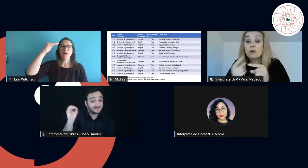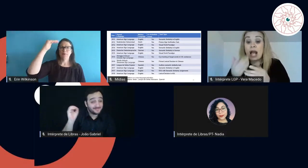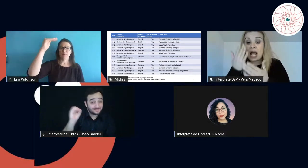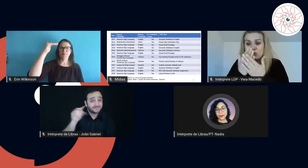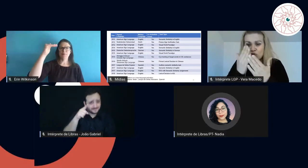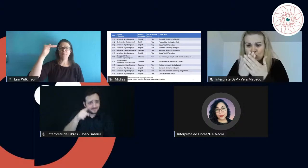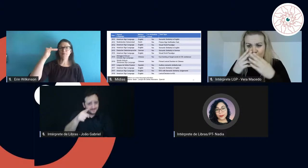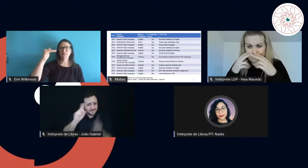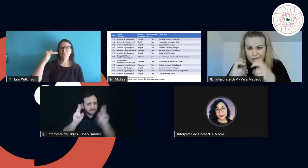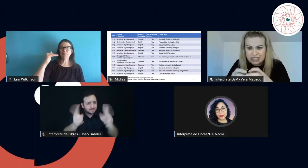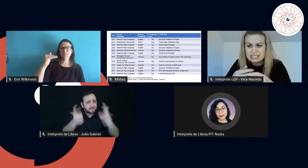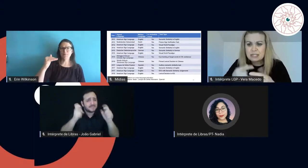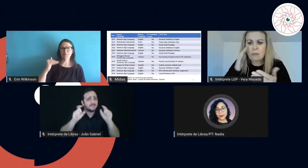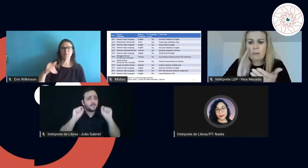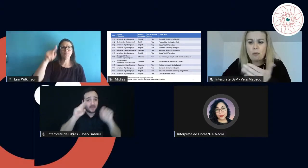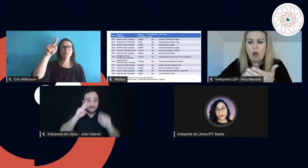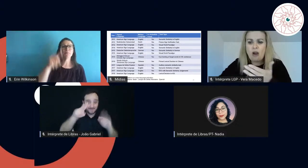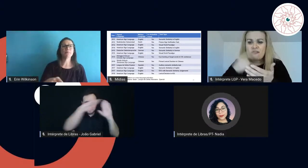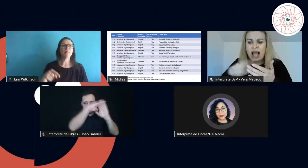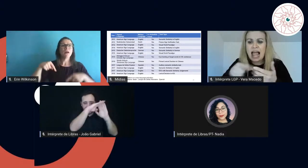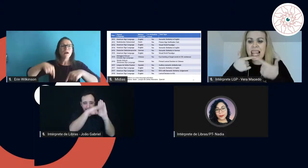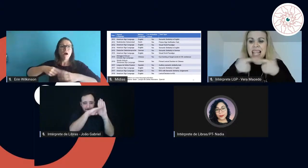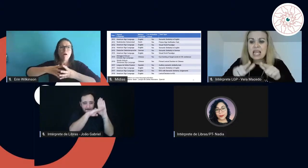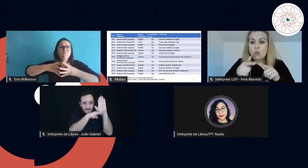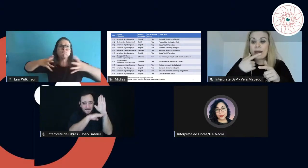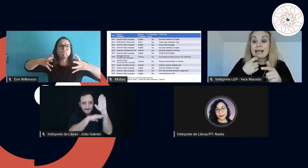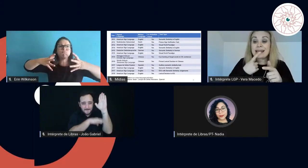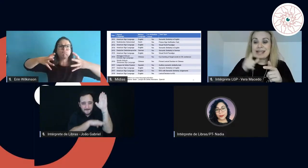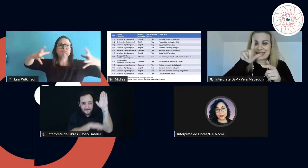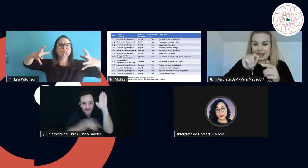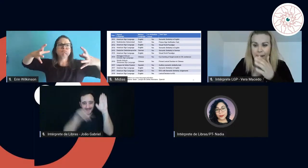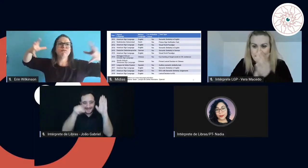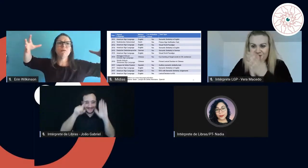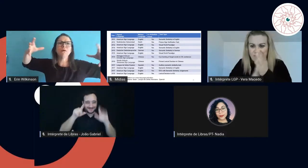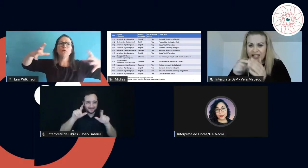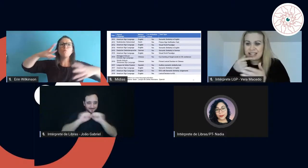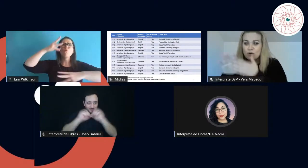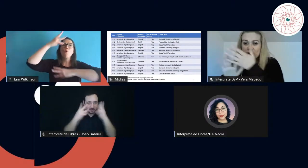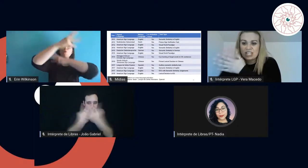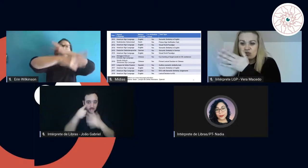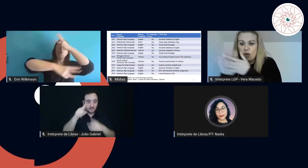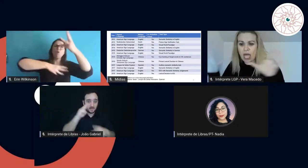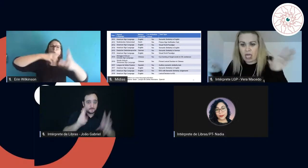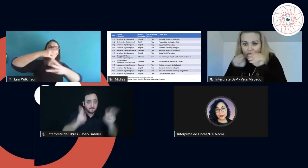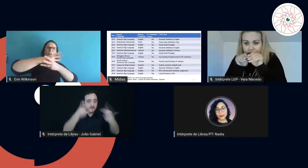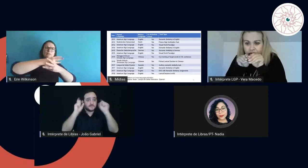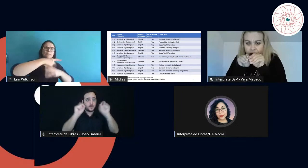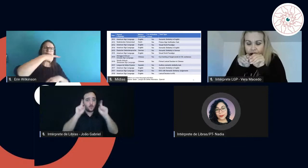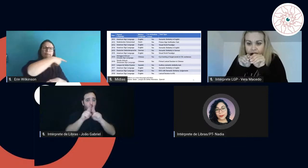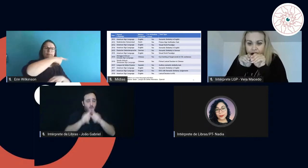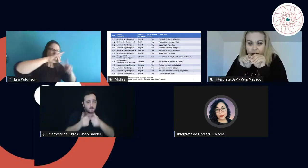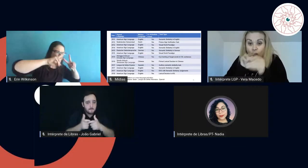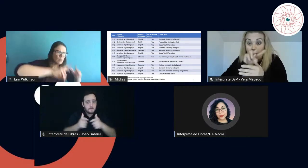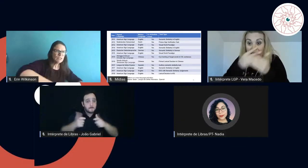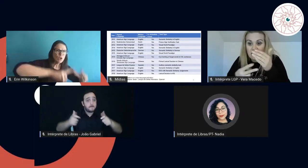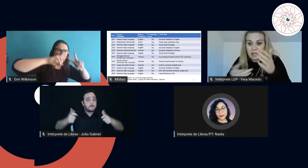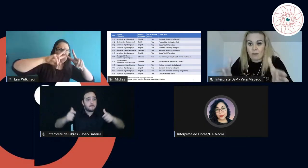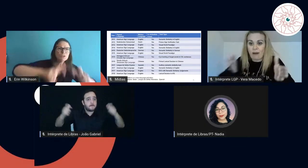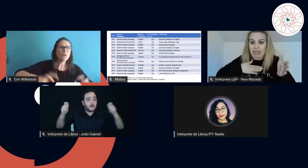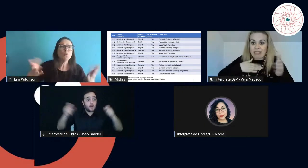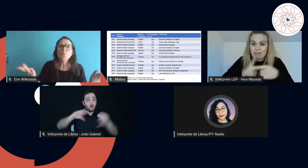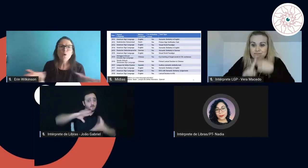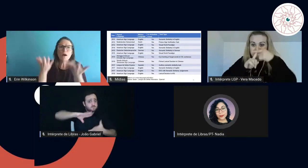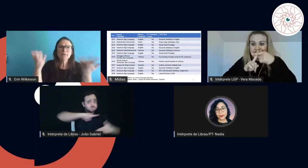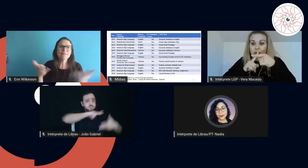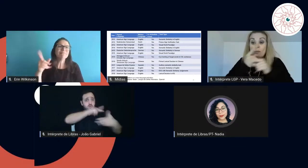inglesa ela ela também se serve das da língua de sinais, aquele naquele momento bilíngue. Então, uma língua se serve na